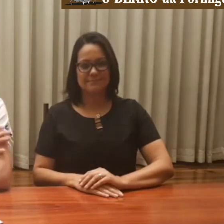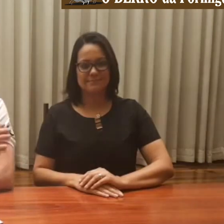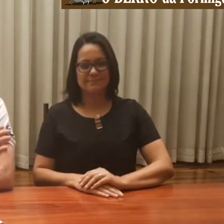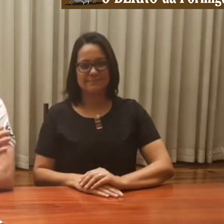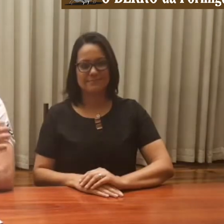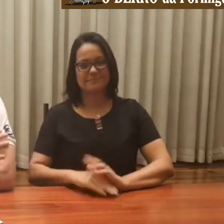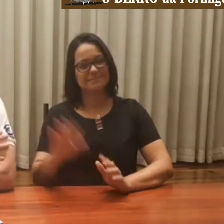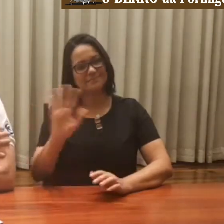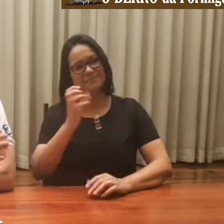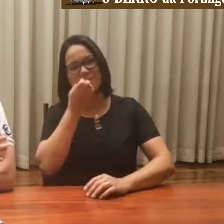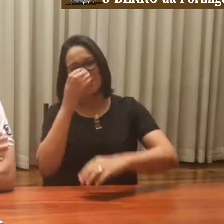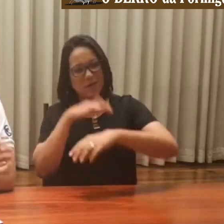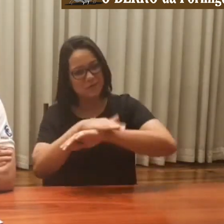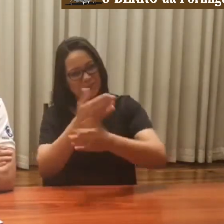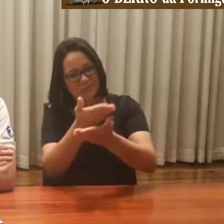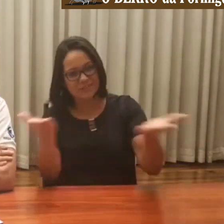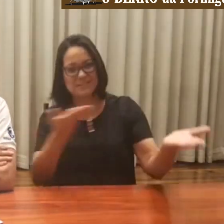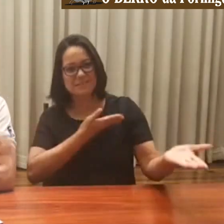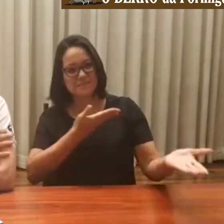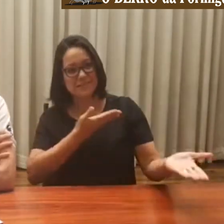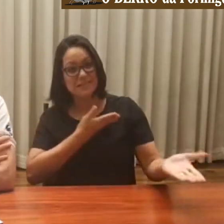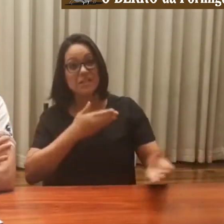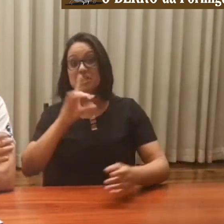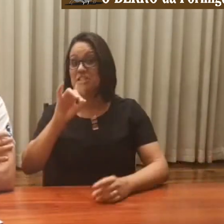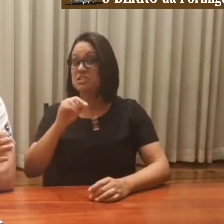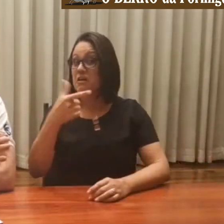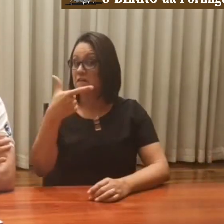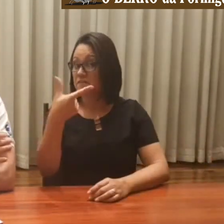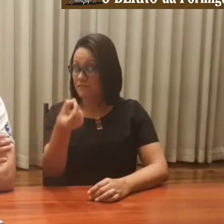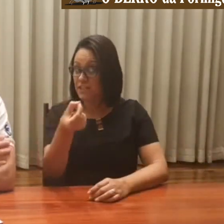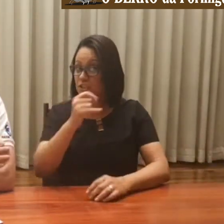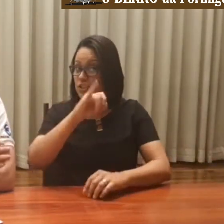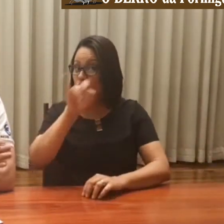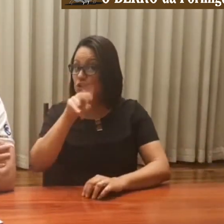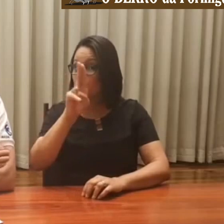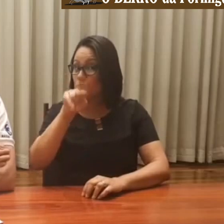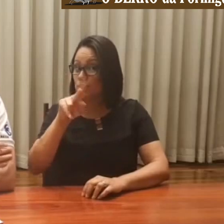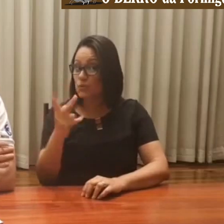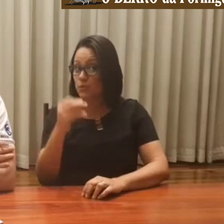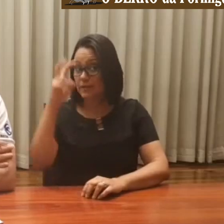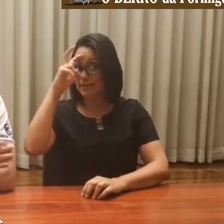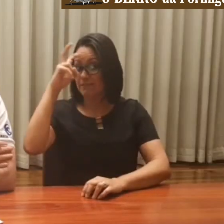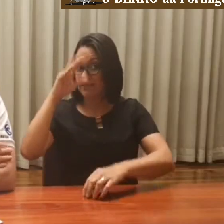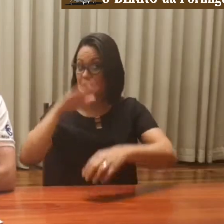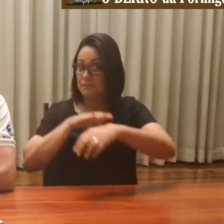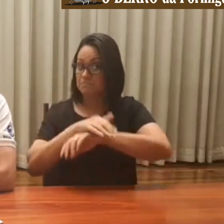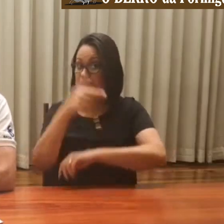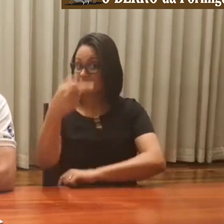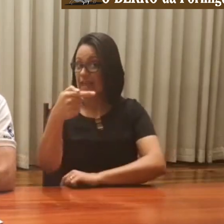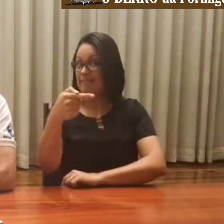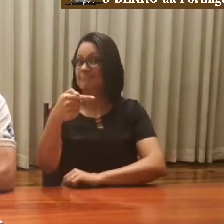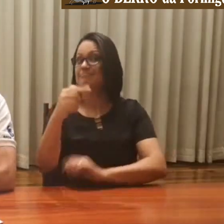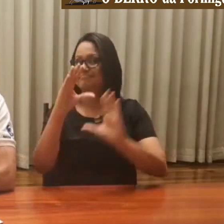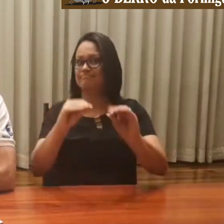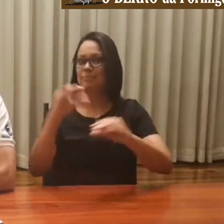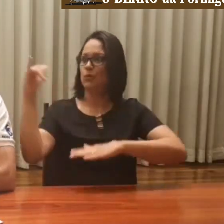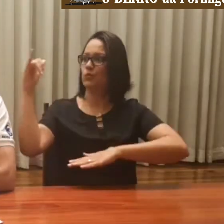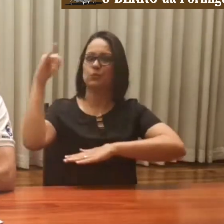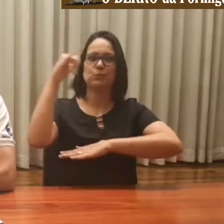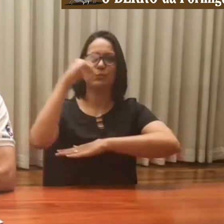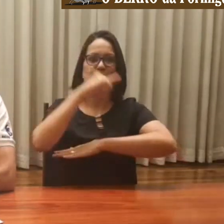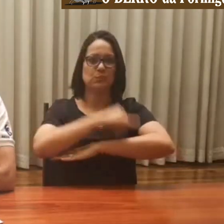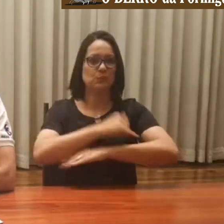É, boa noite, amigos. 20 de junho, quinta-feira, 19 horas. Acabei de pousar aqui, vindo